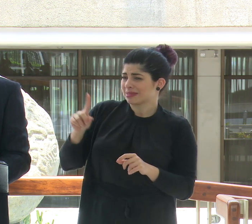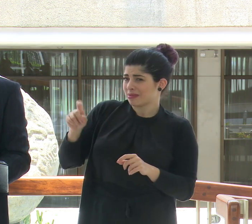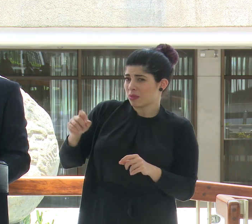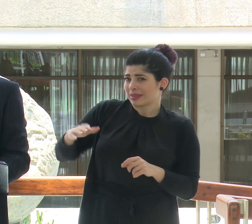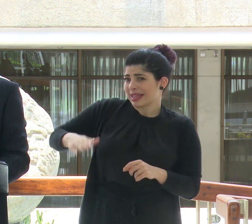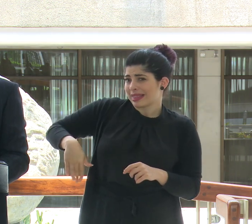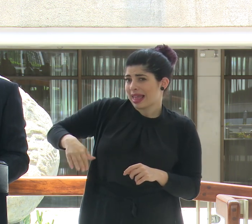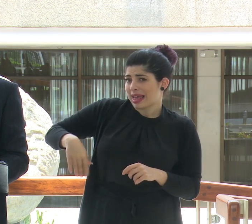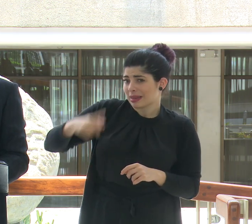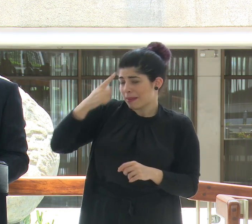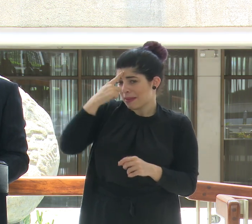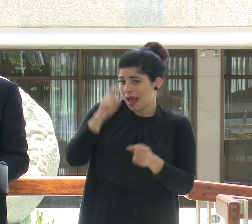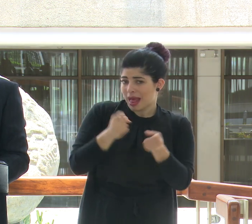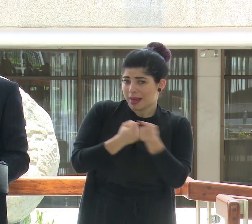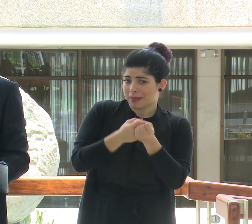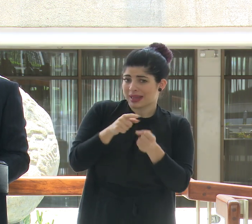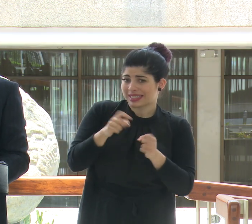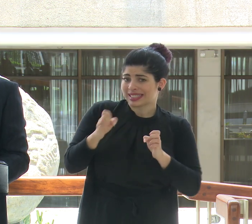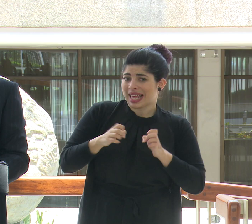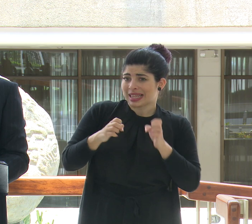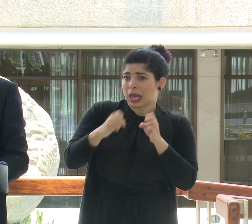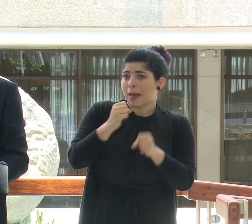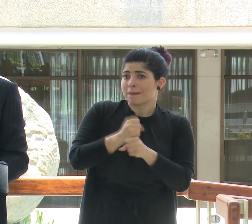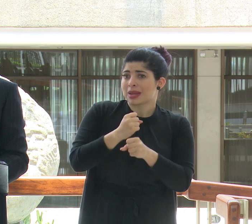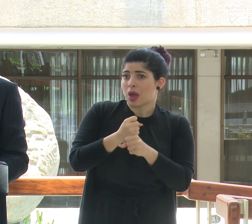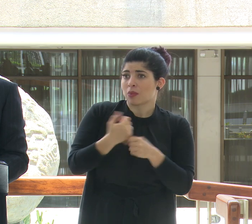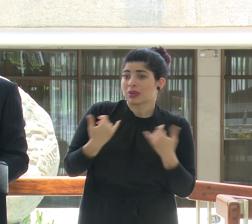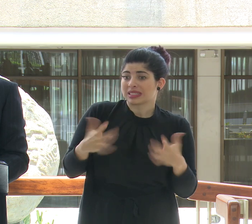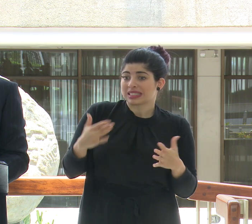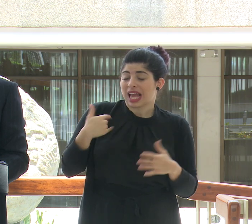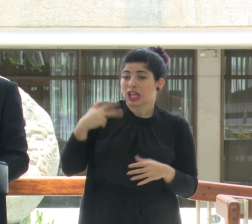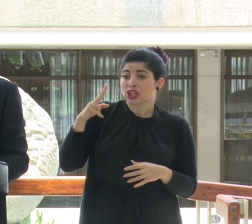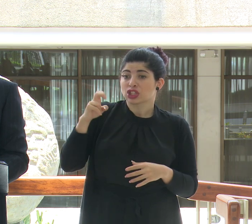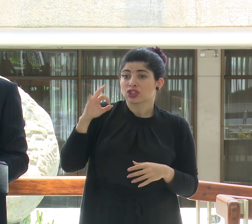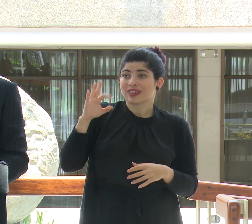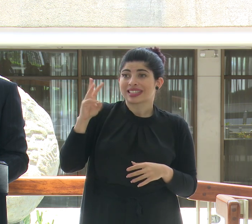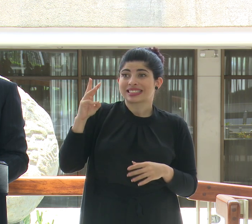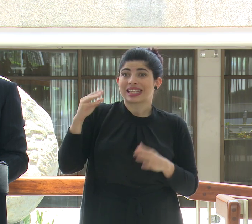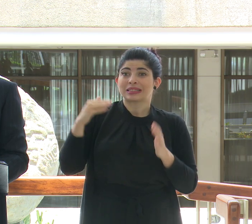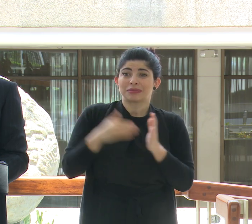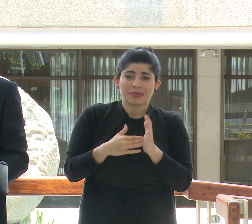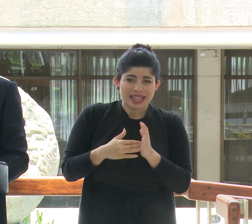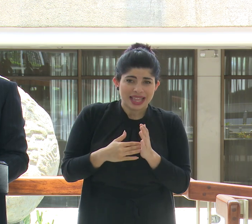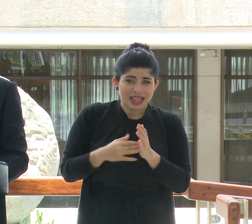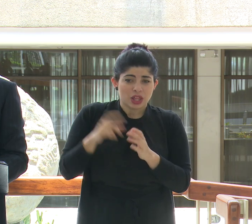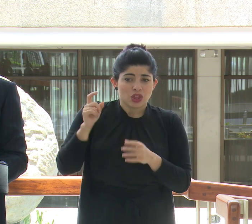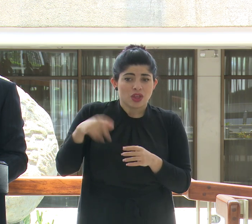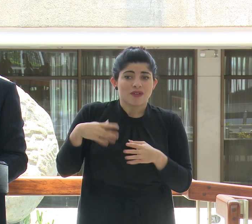Presidente, ¿no le está dando un plazo para impulsar esa estrategia de empleo?